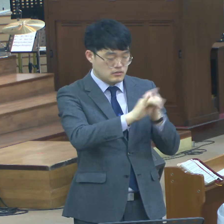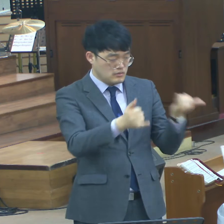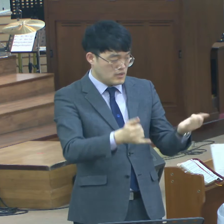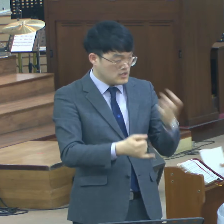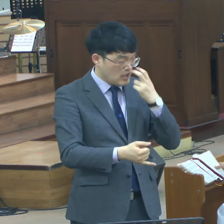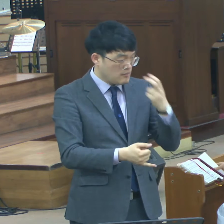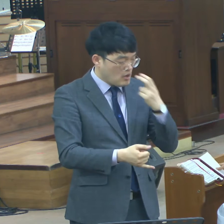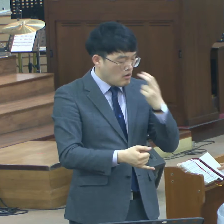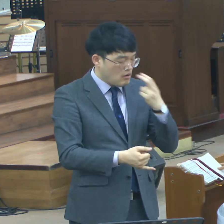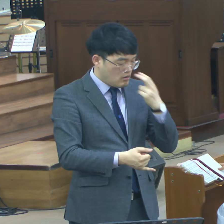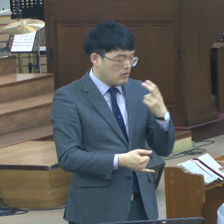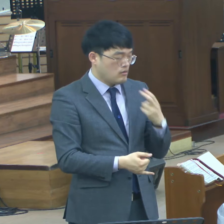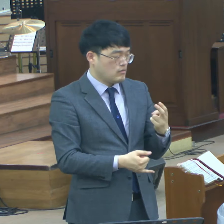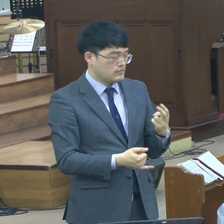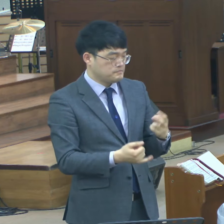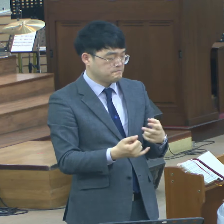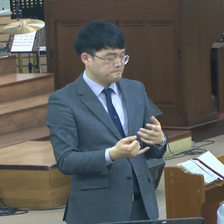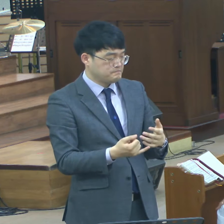생명을 지켜주라.